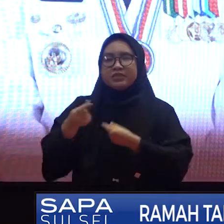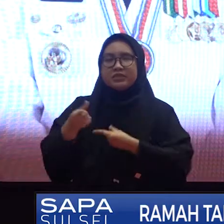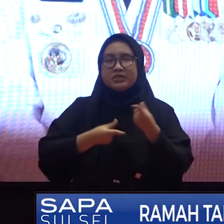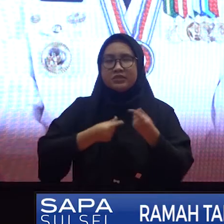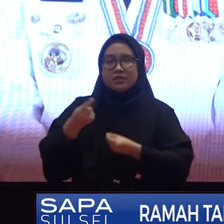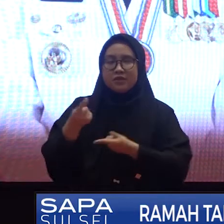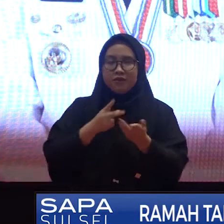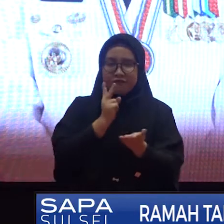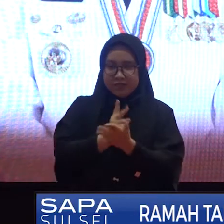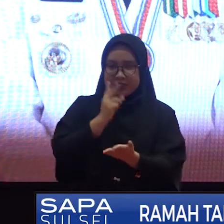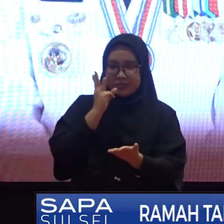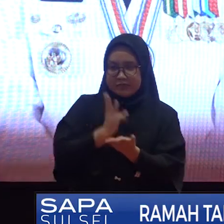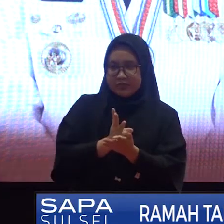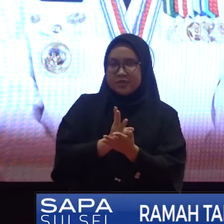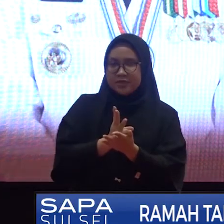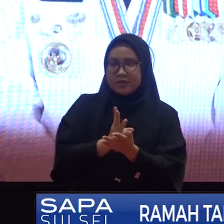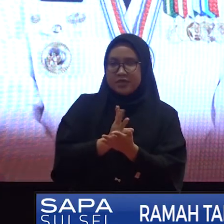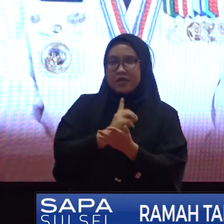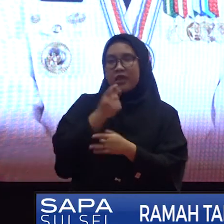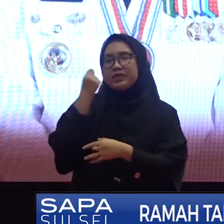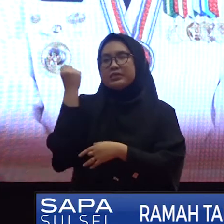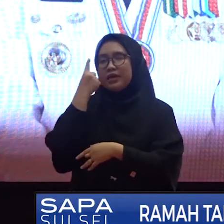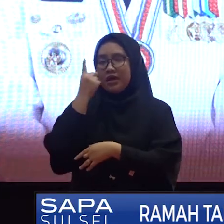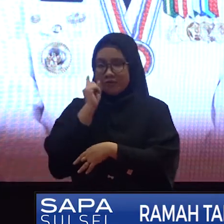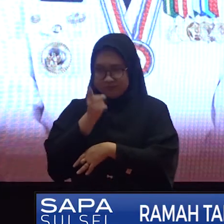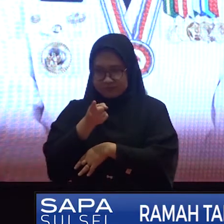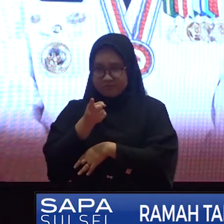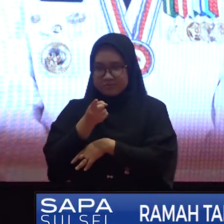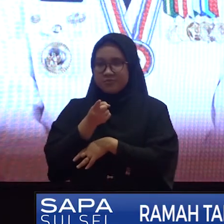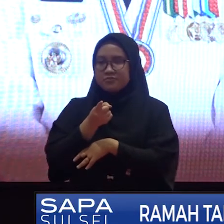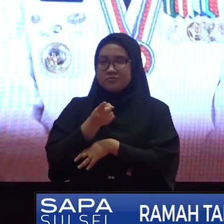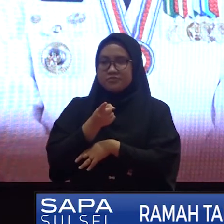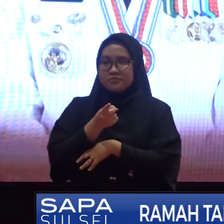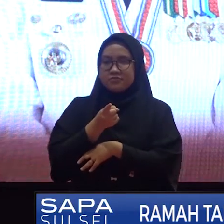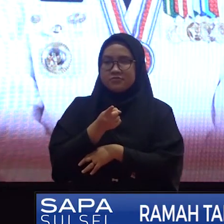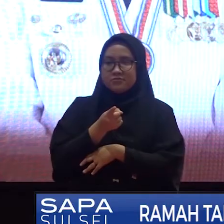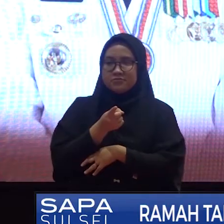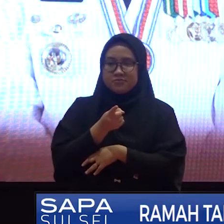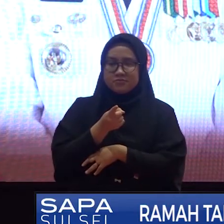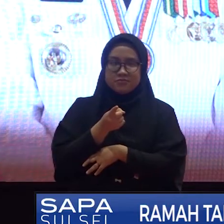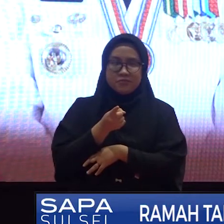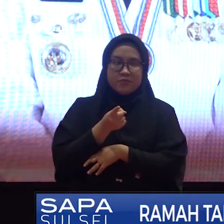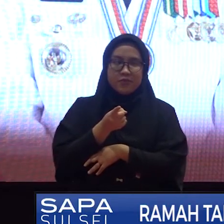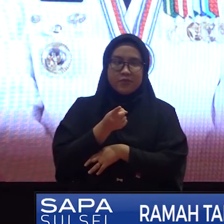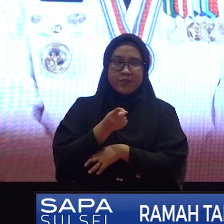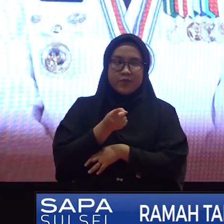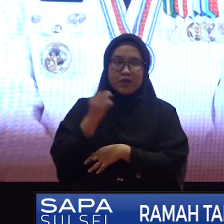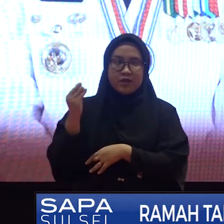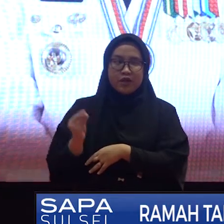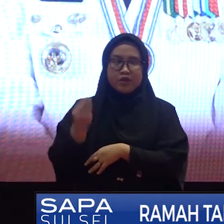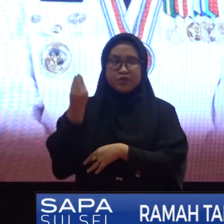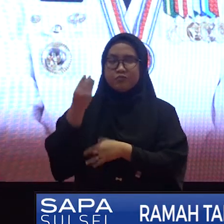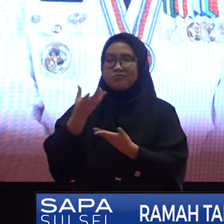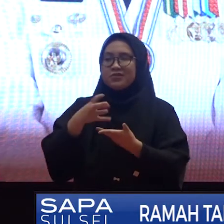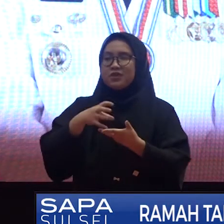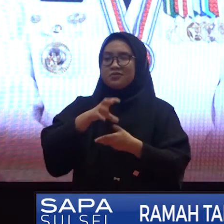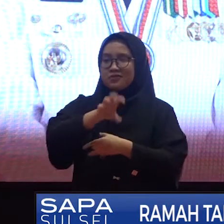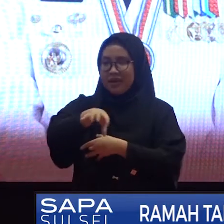visi- misisi kami karena kami sadar betul bahwa pimpinan